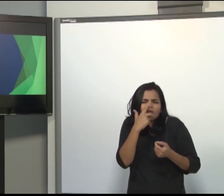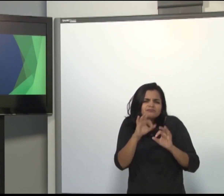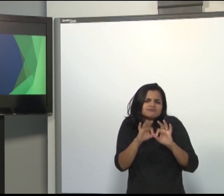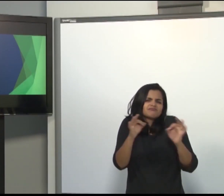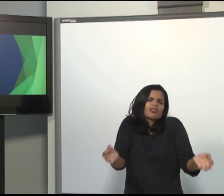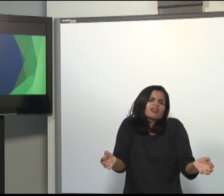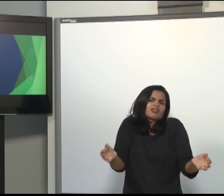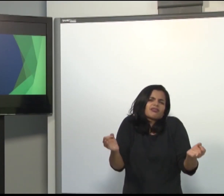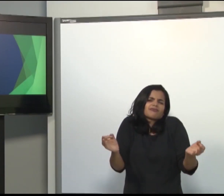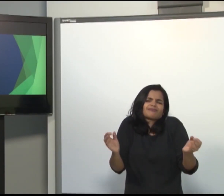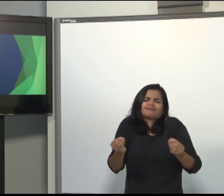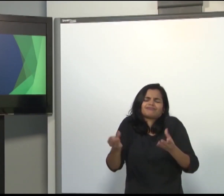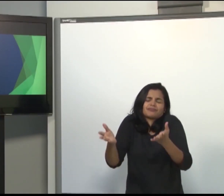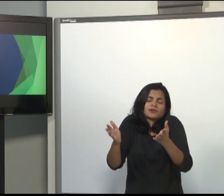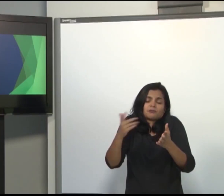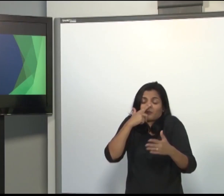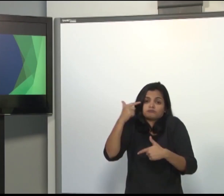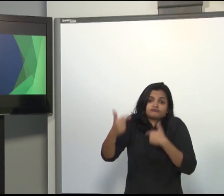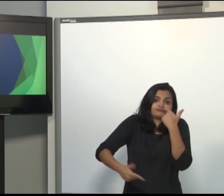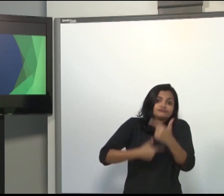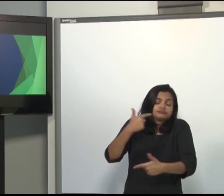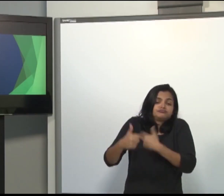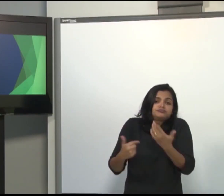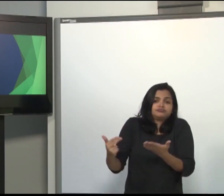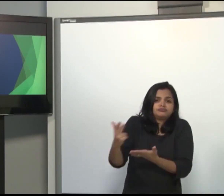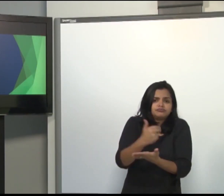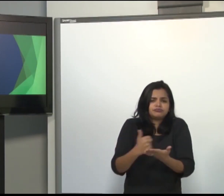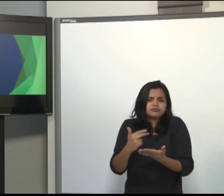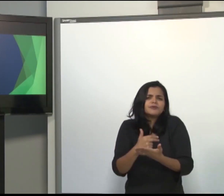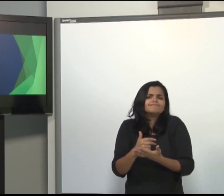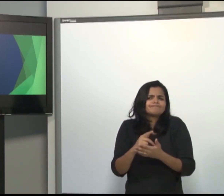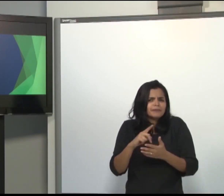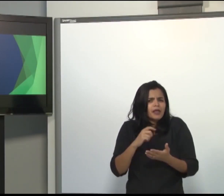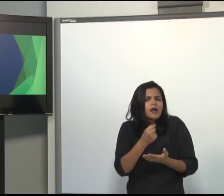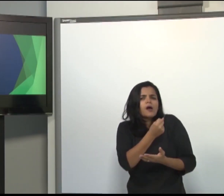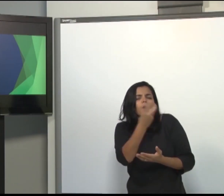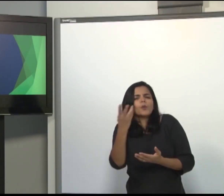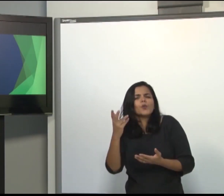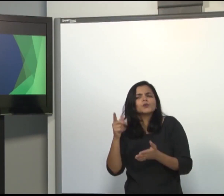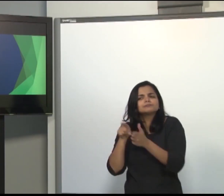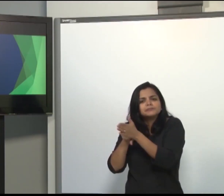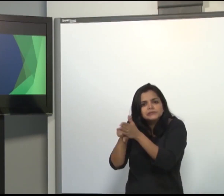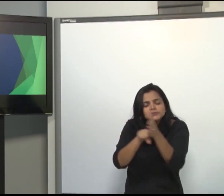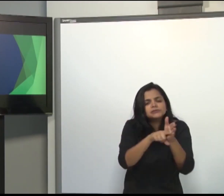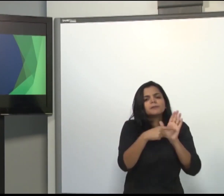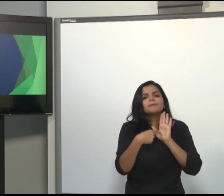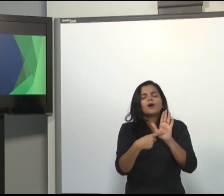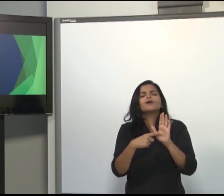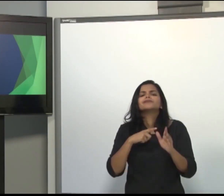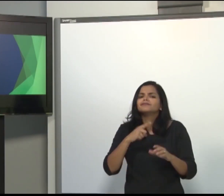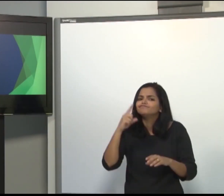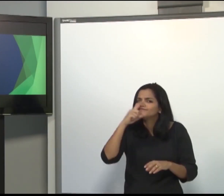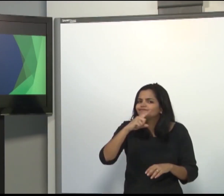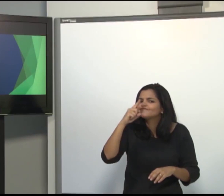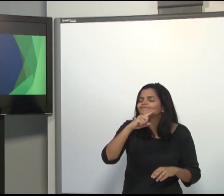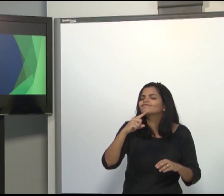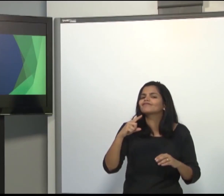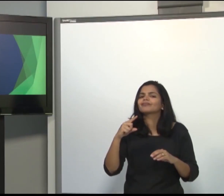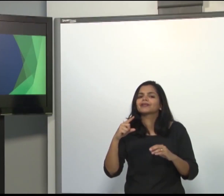experiências, as nossas práticas pedagógicas, que não pode ser uma coisa simples, aleatória, não.